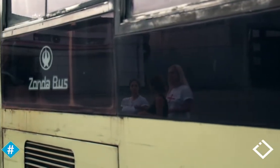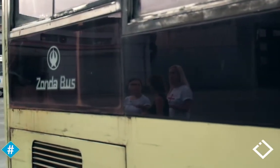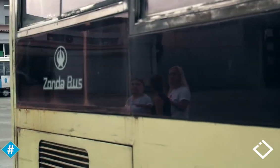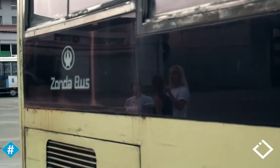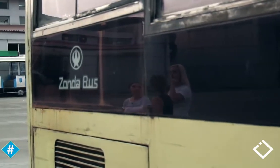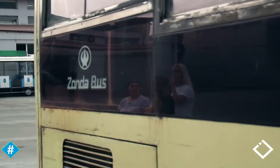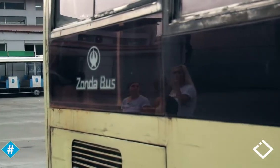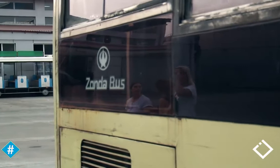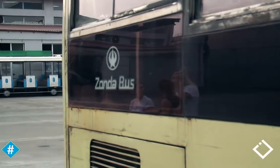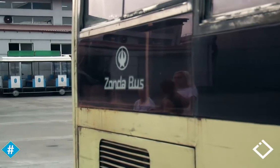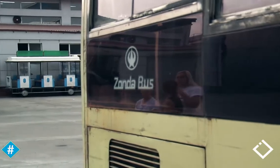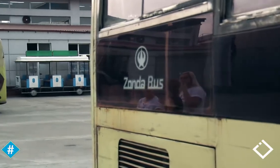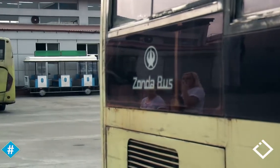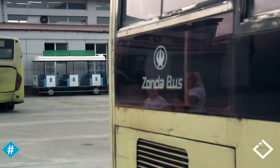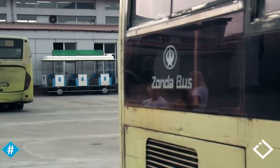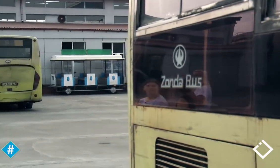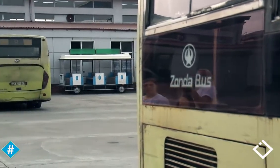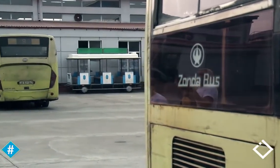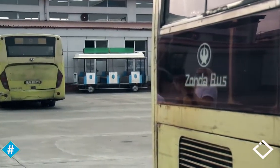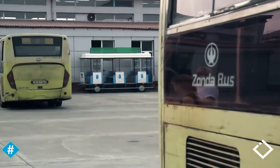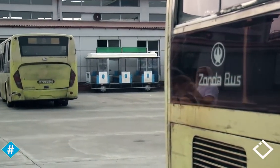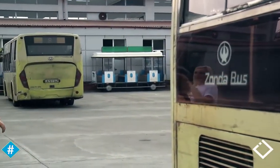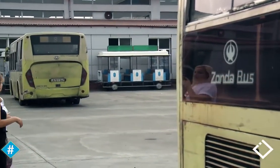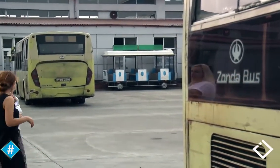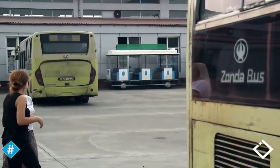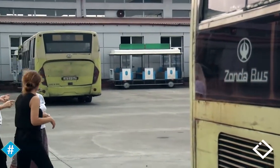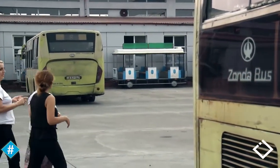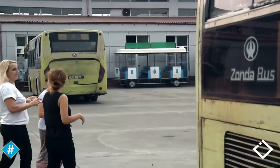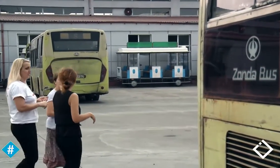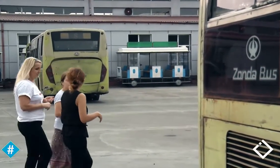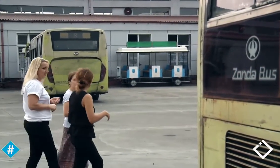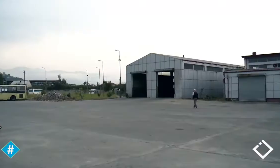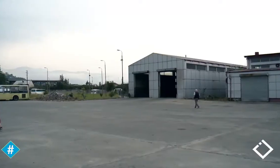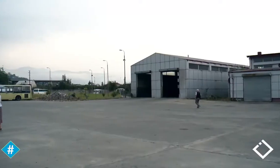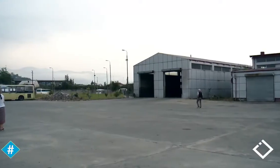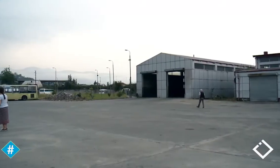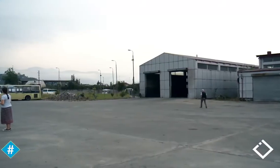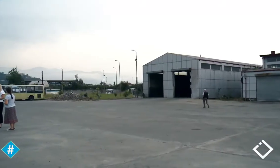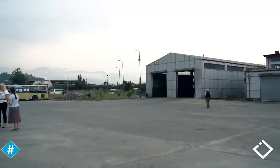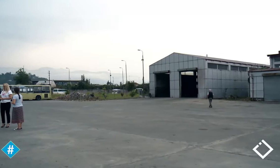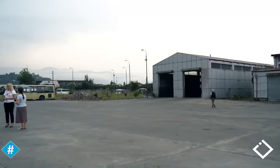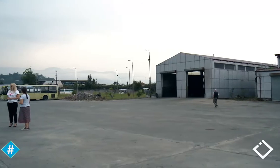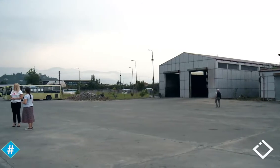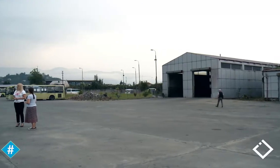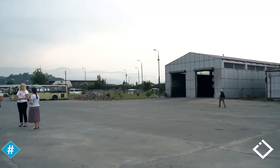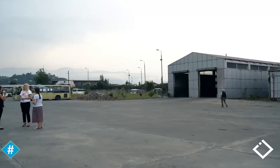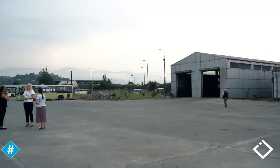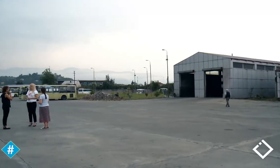რაც შეეხება საზოგადოებრივ ტრანსპორტს, როდესაც გჭირდებათ კომუნიკაცია, ამ შემთხვევაში